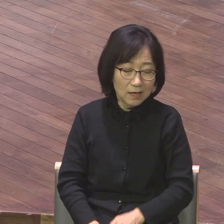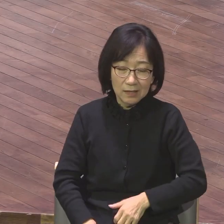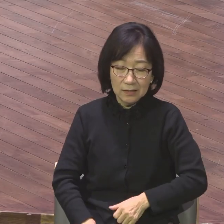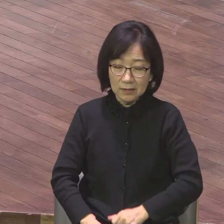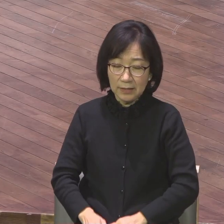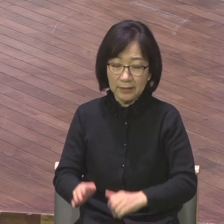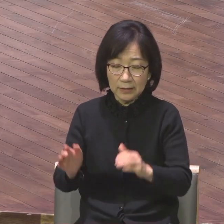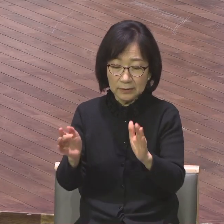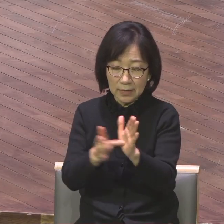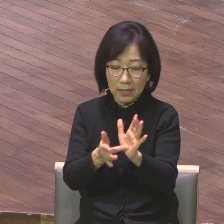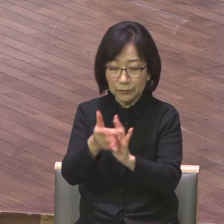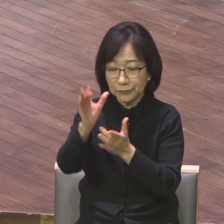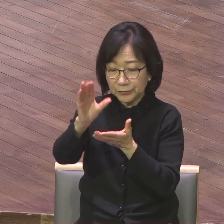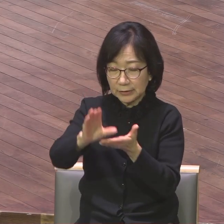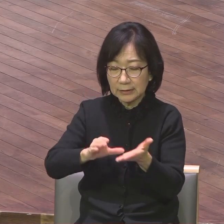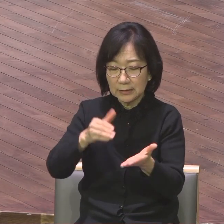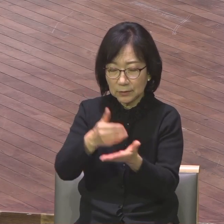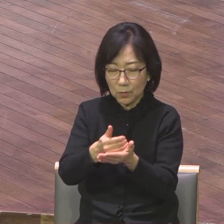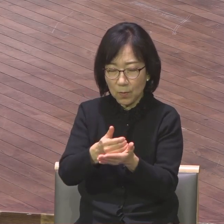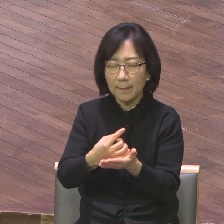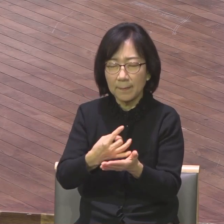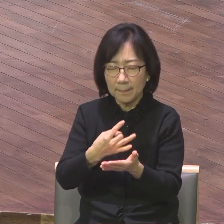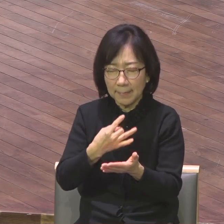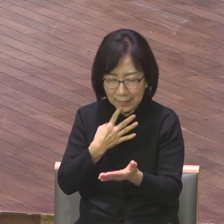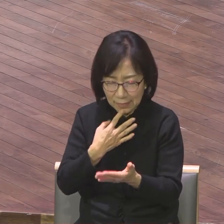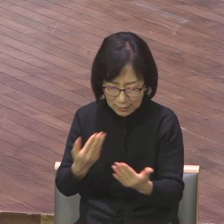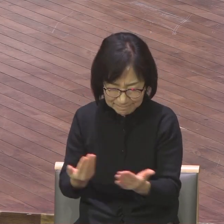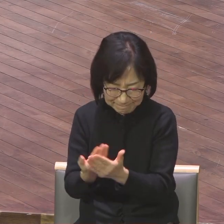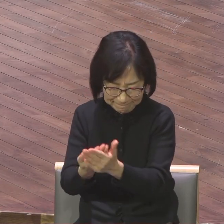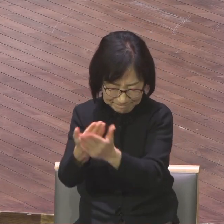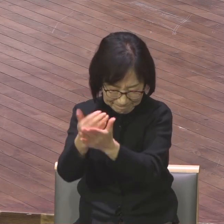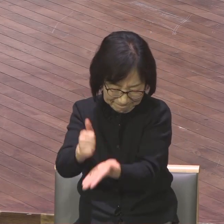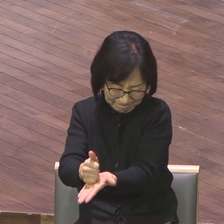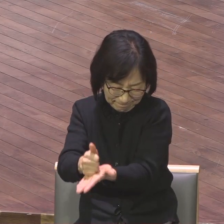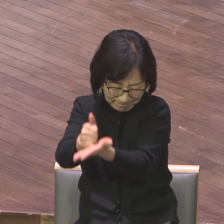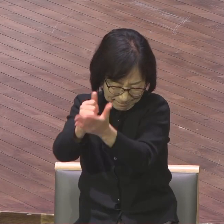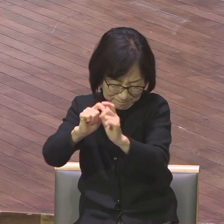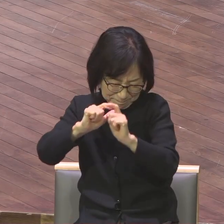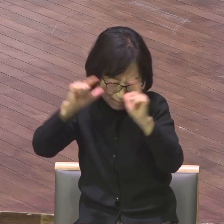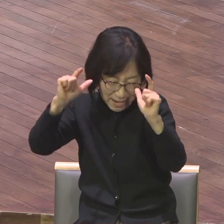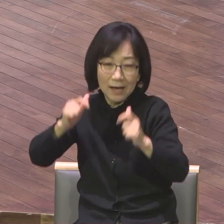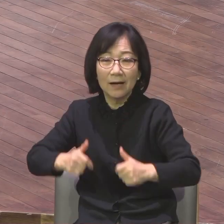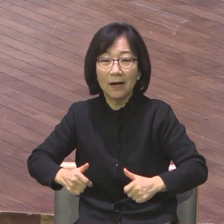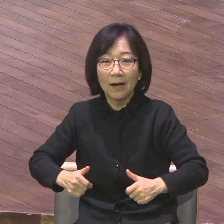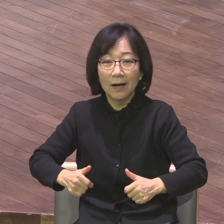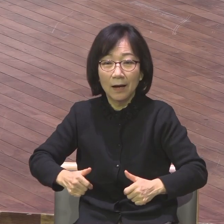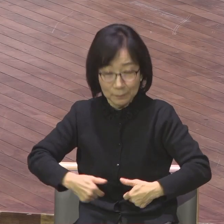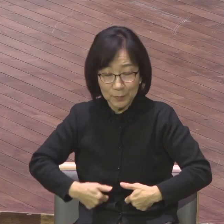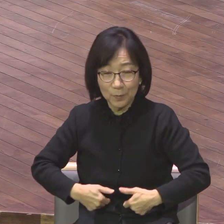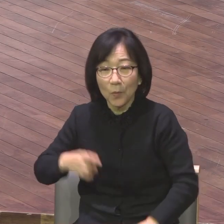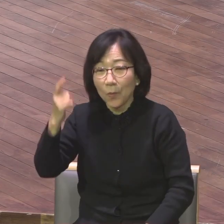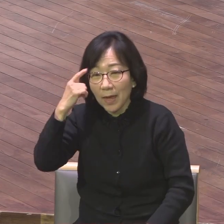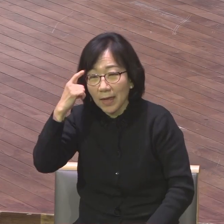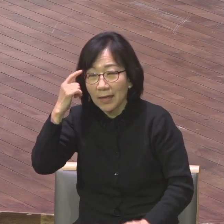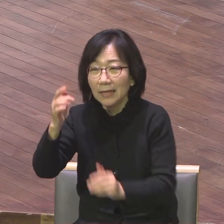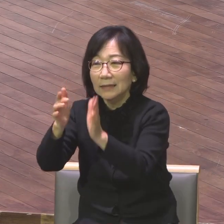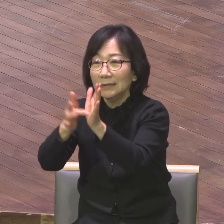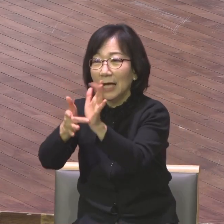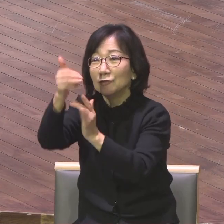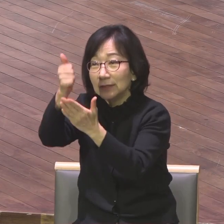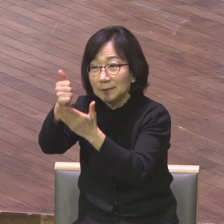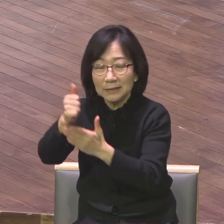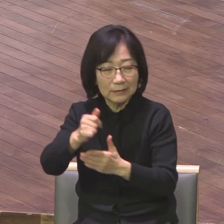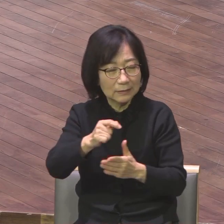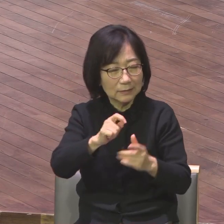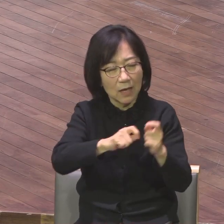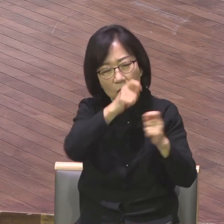흥해야 하는지 본질적 이유를 밝혔는데 그분만이 영원한 저주 가운데 빠진 인간을 구원하실